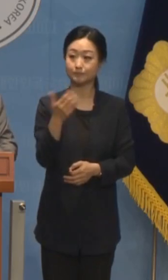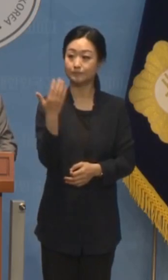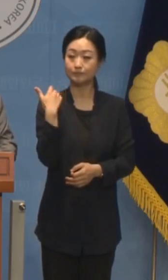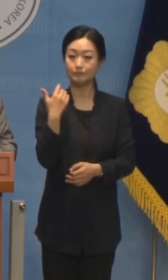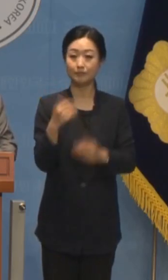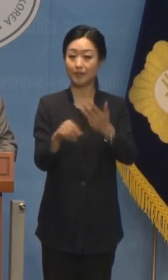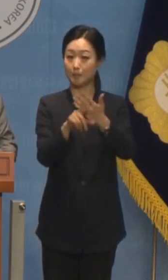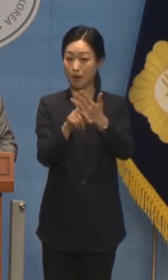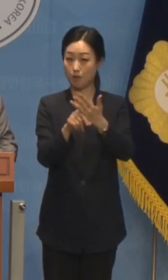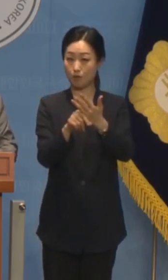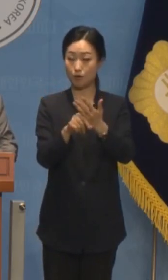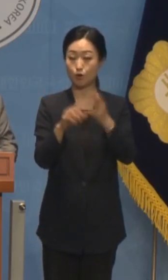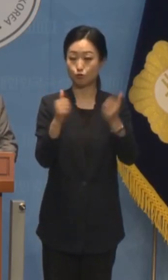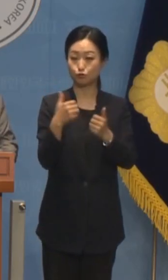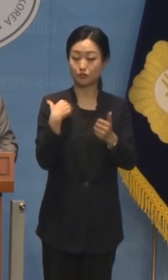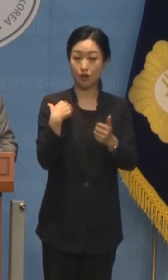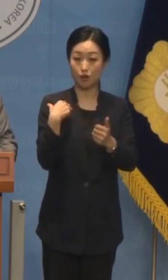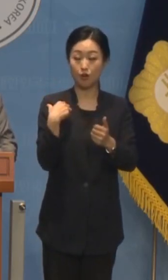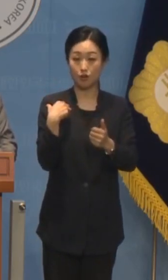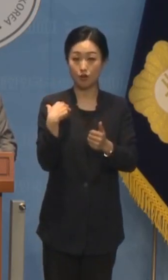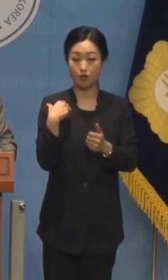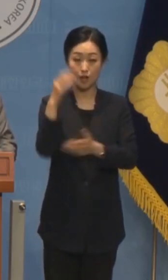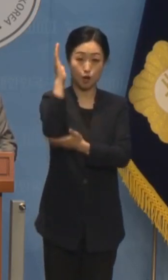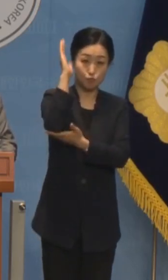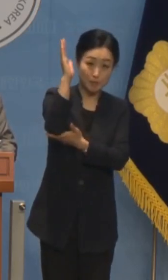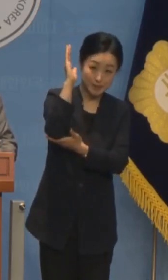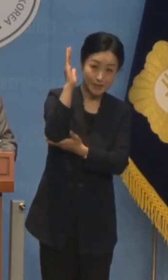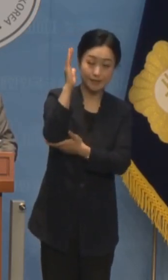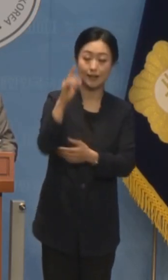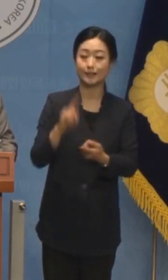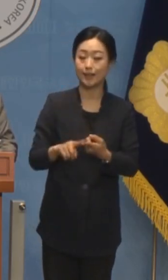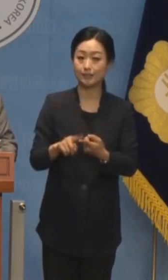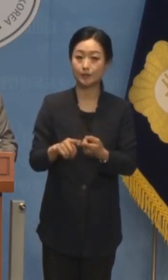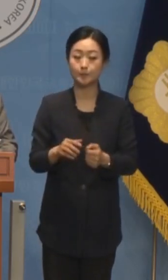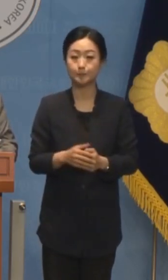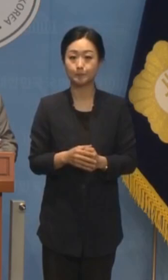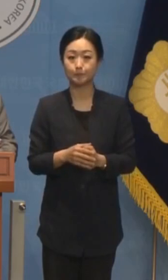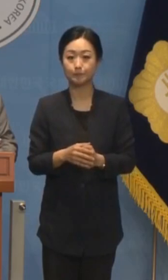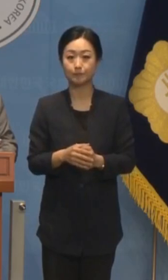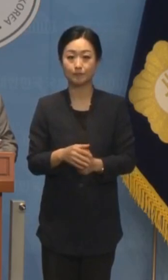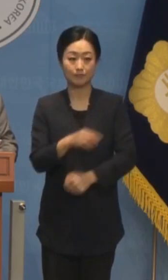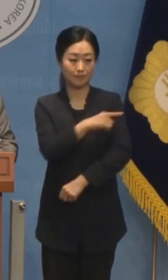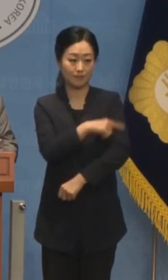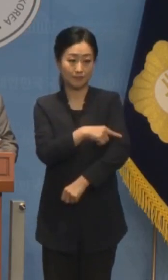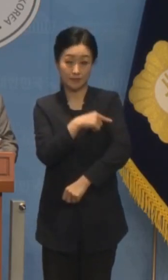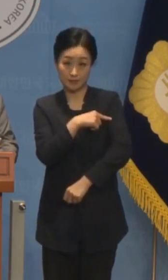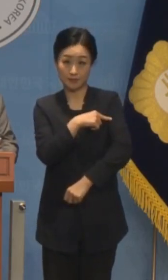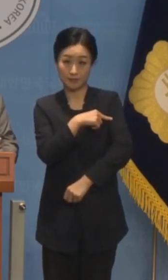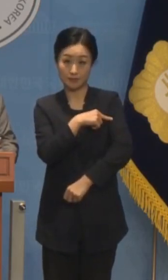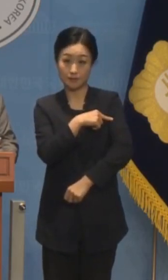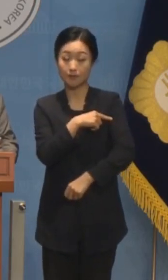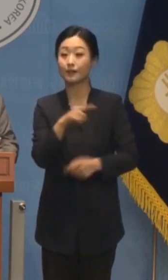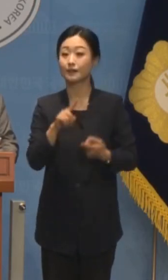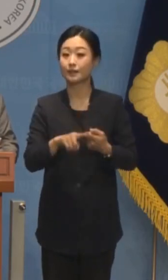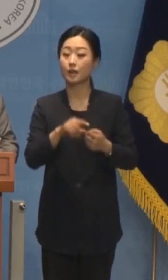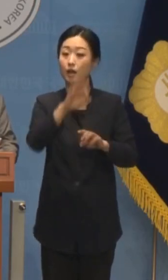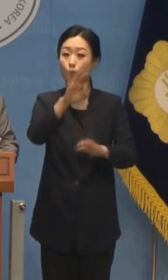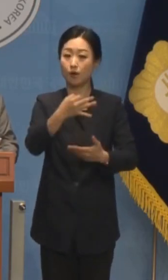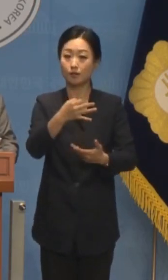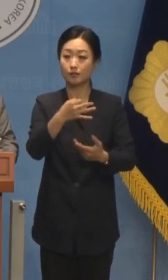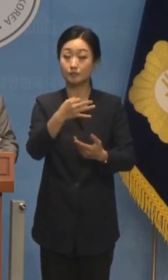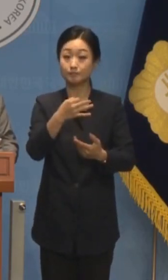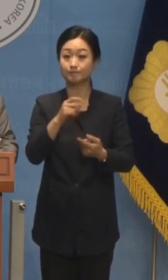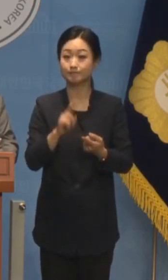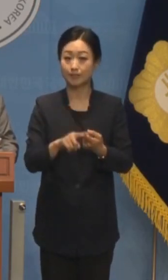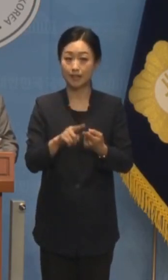8월 국정 브리핑에서 다음과 같이 말했습니다 위관급 장교와 부사관의 봉금 및 단기